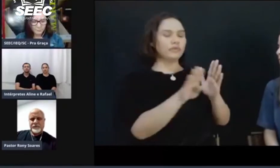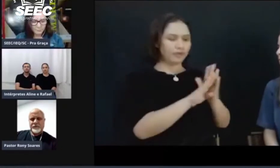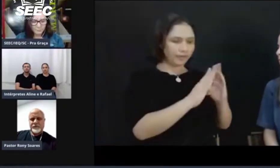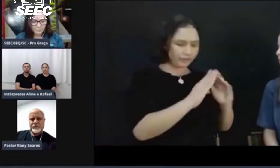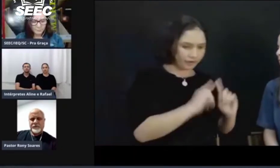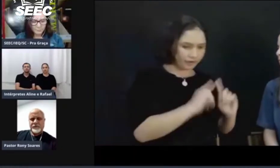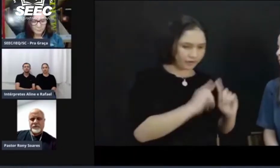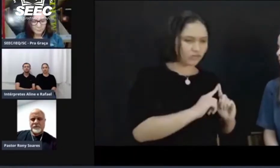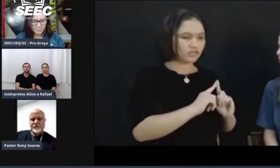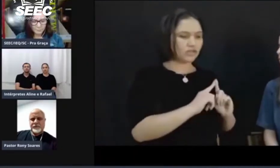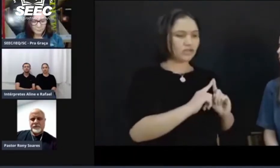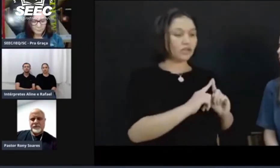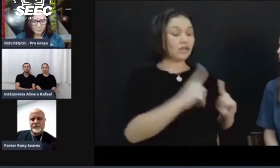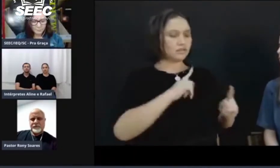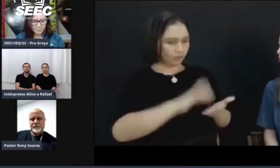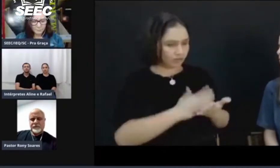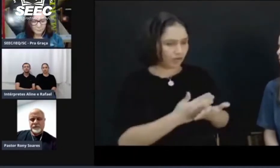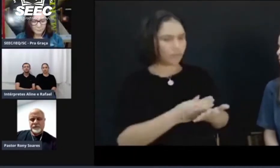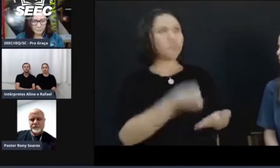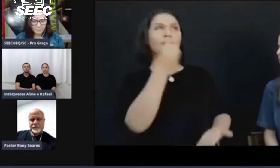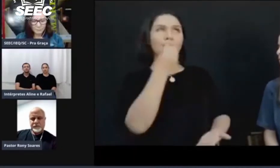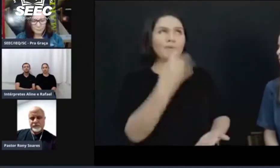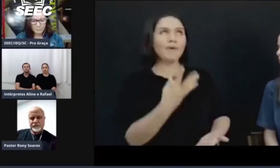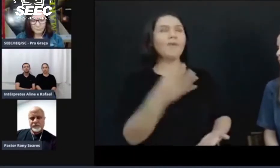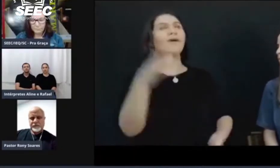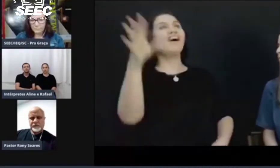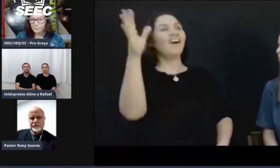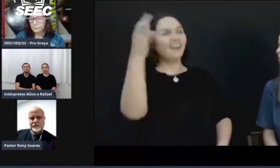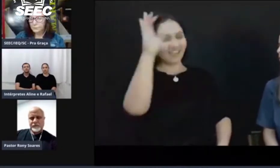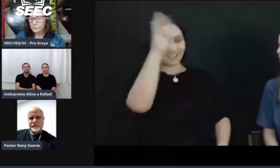que todos soubessem? Claro que sim.